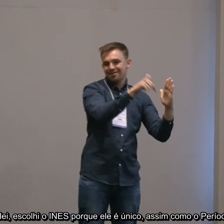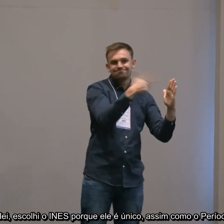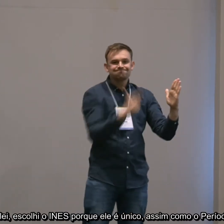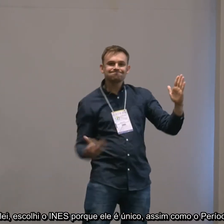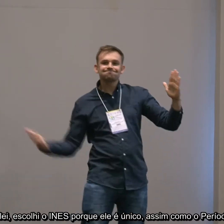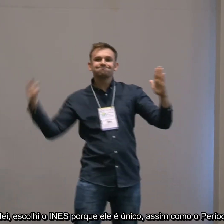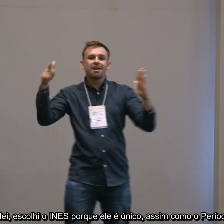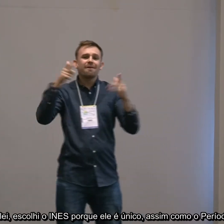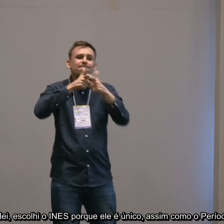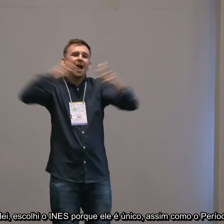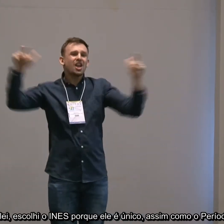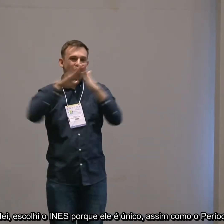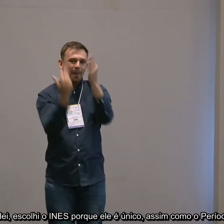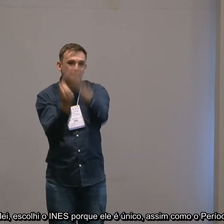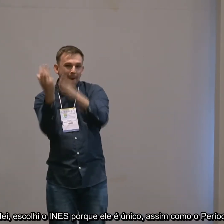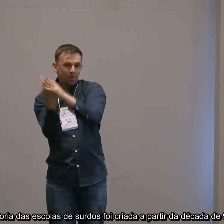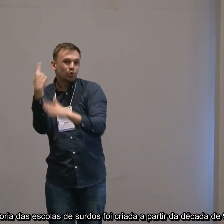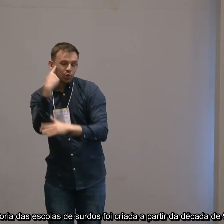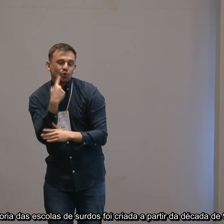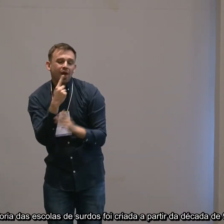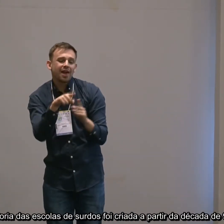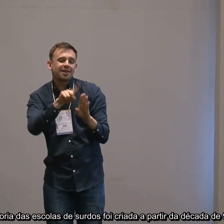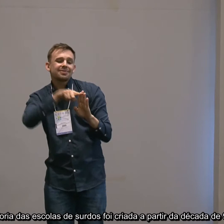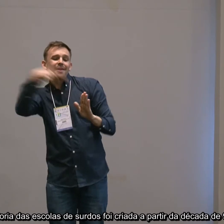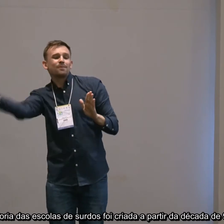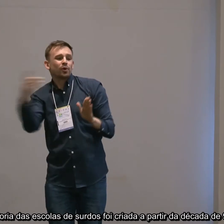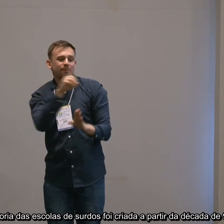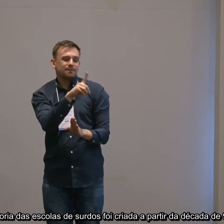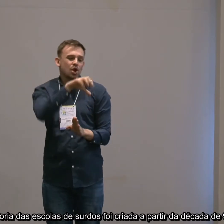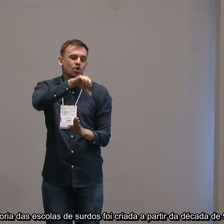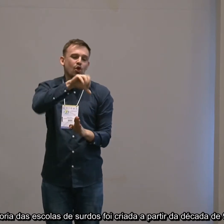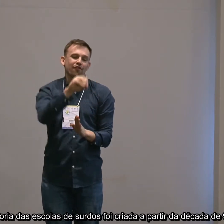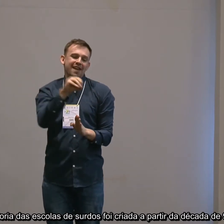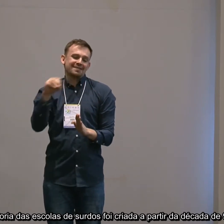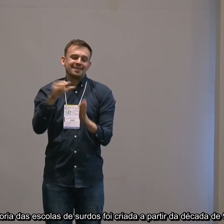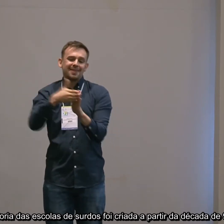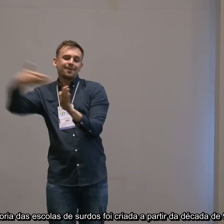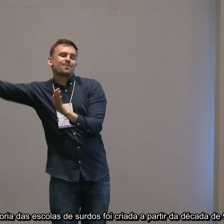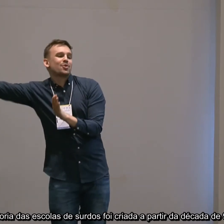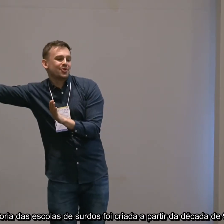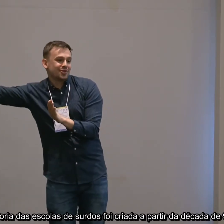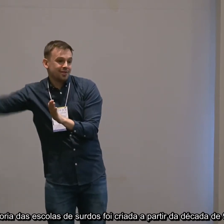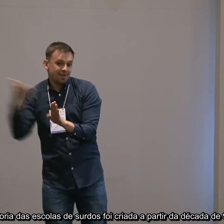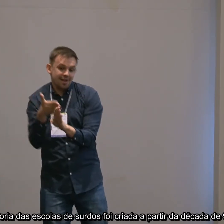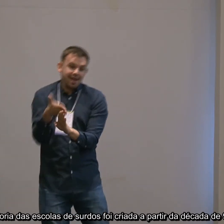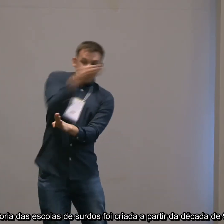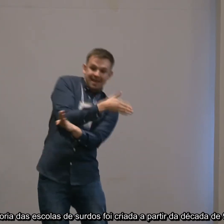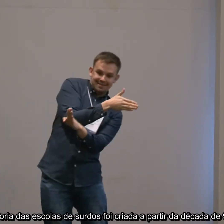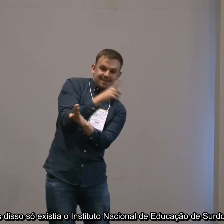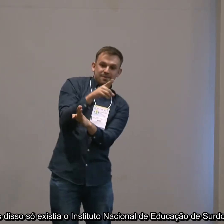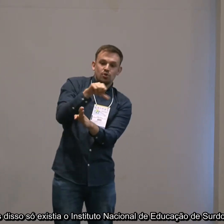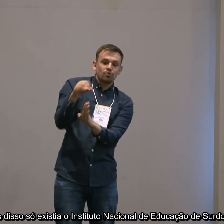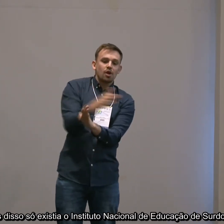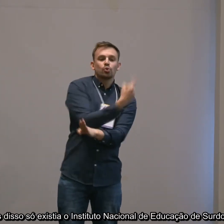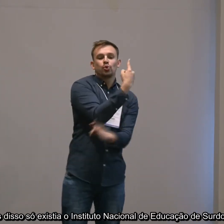e o período imperial também é único a maioria das escolas de surdos foi criado depois da década de 90 e antes disso